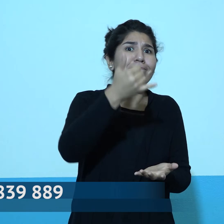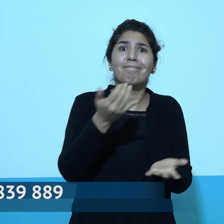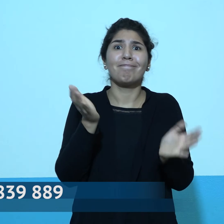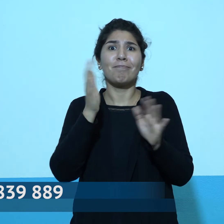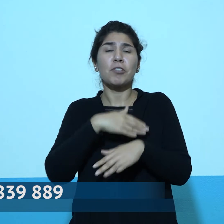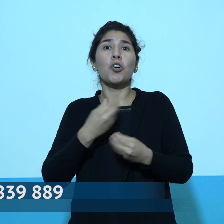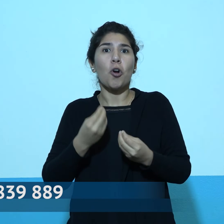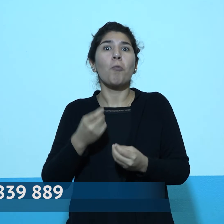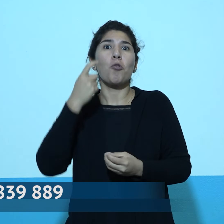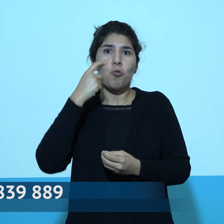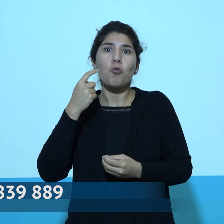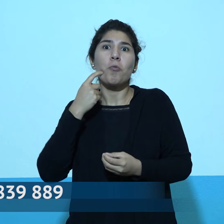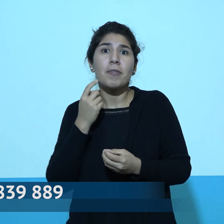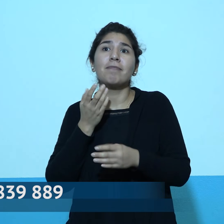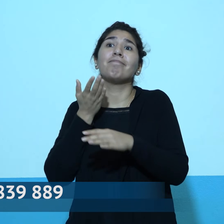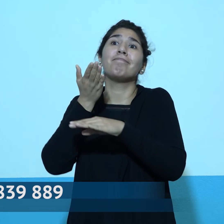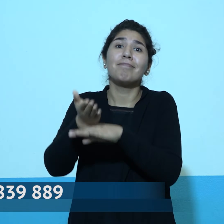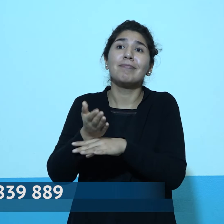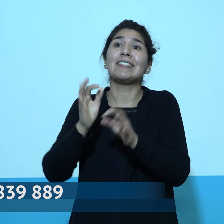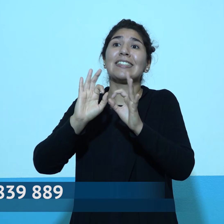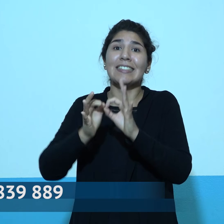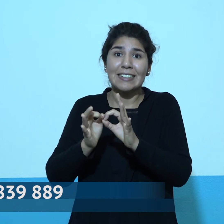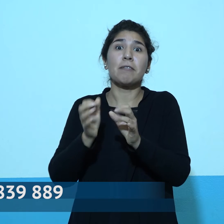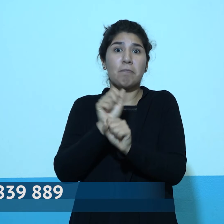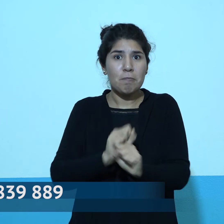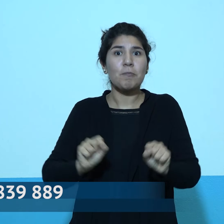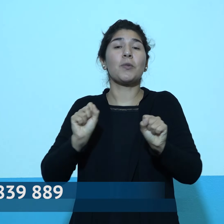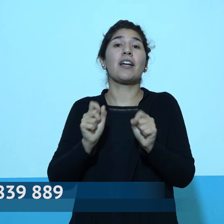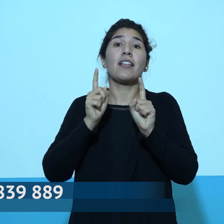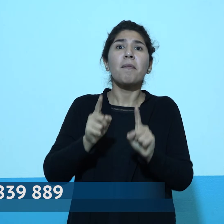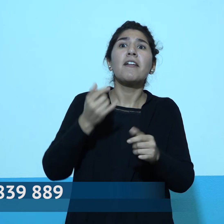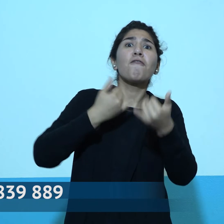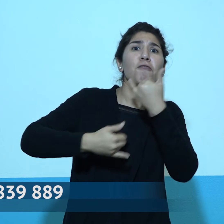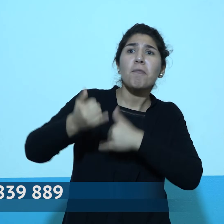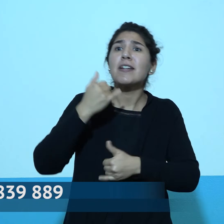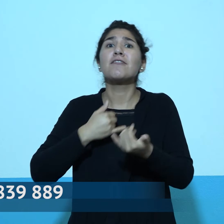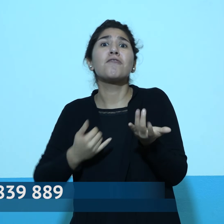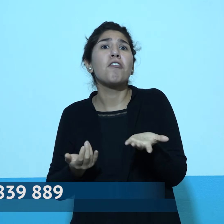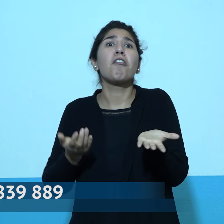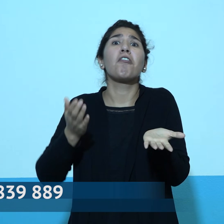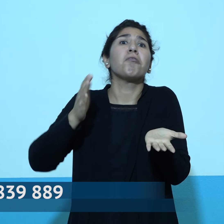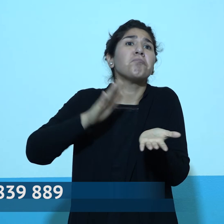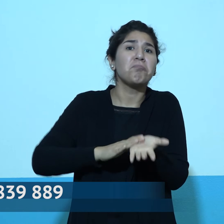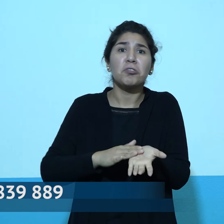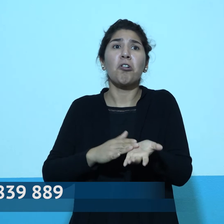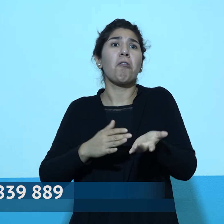mediante este número pueden pedir asistencia y también pueden pedir información asesoramiento acerca de